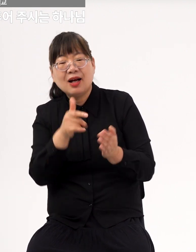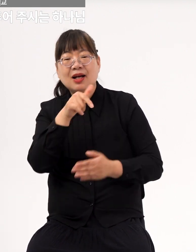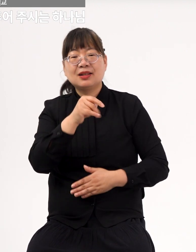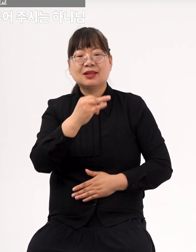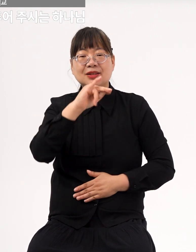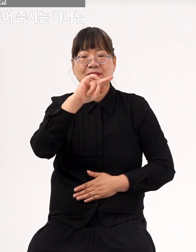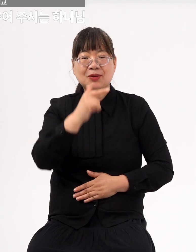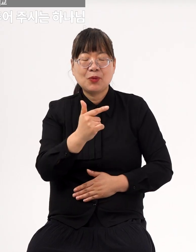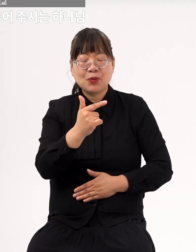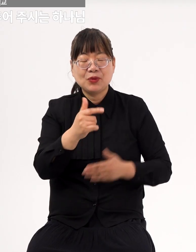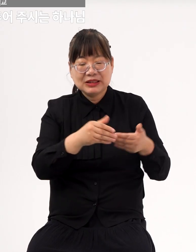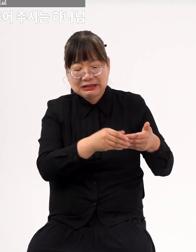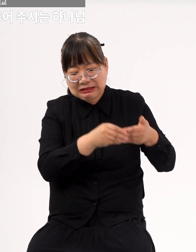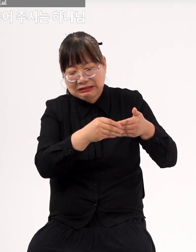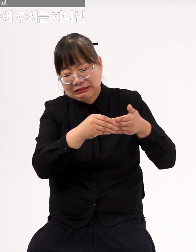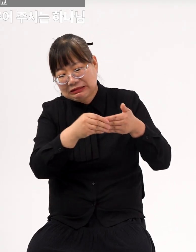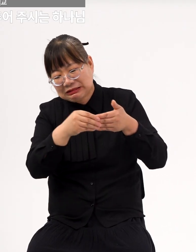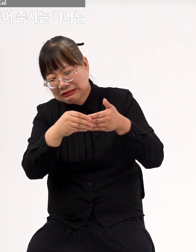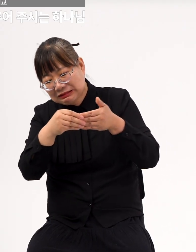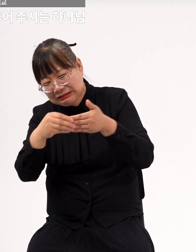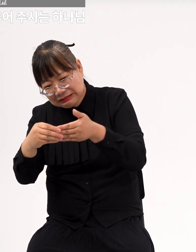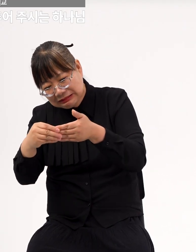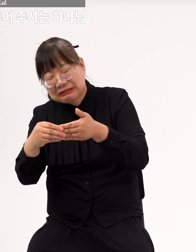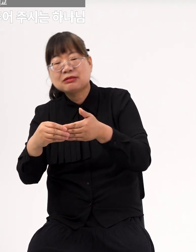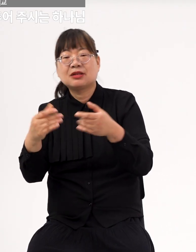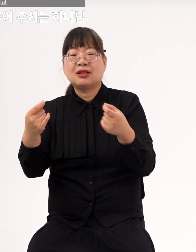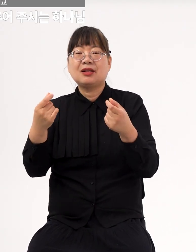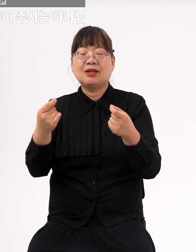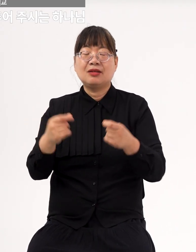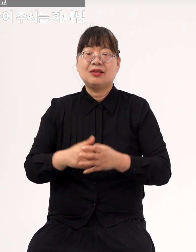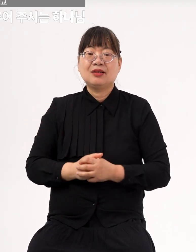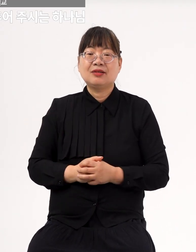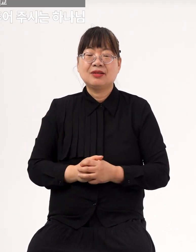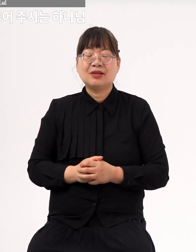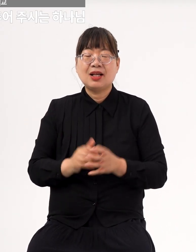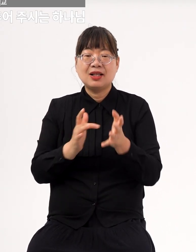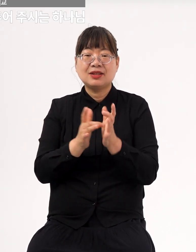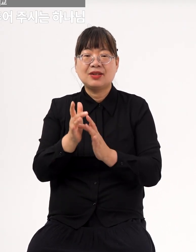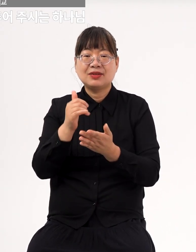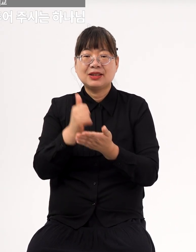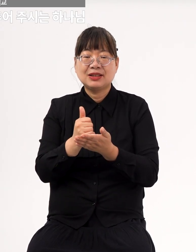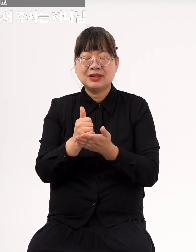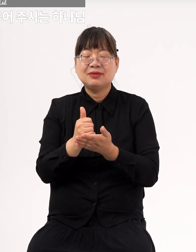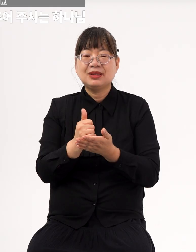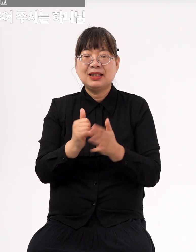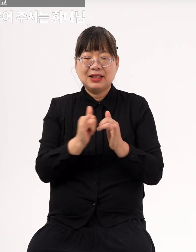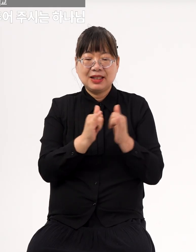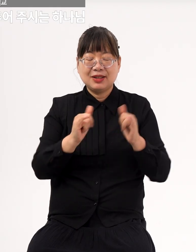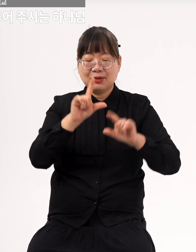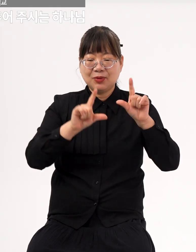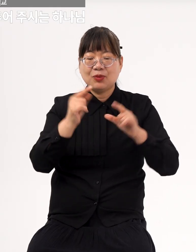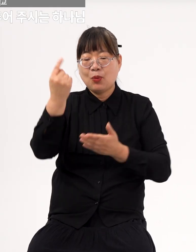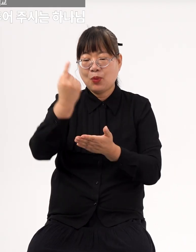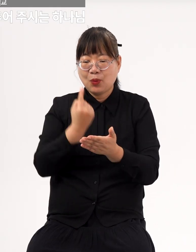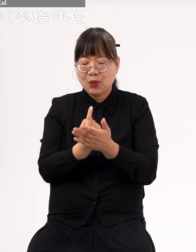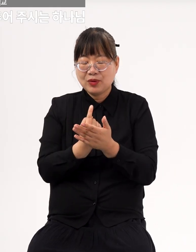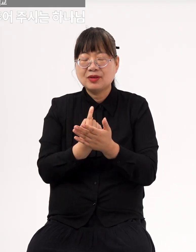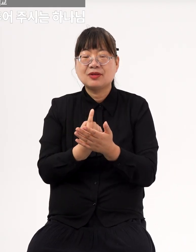기도원을 끌고 가신다는 겁니다. 여기서 우리는 예수님의 성육신의 모형을